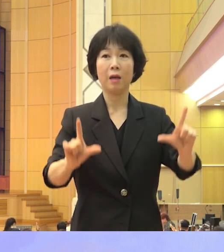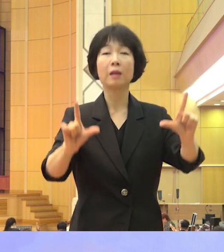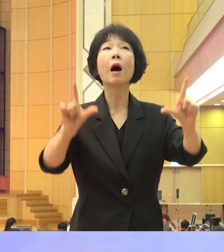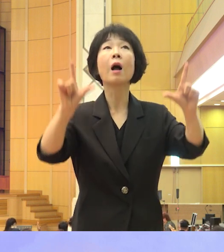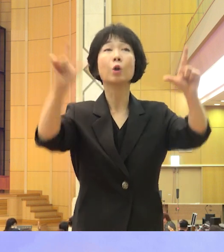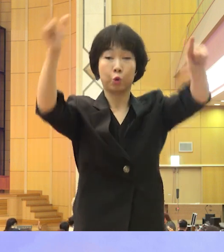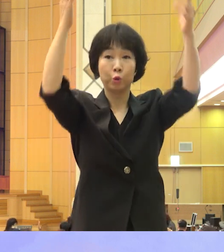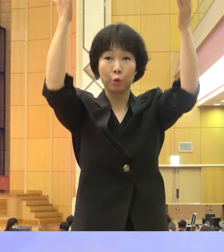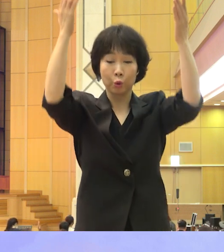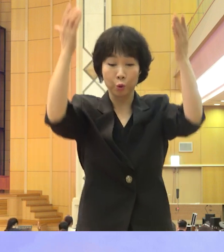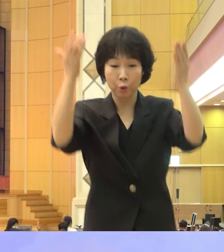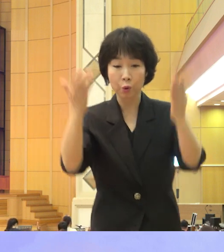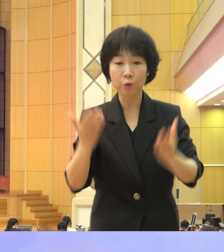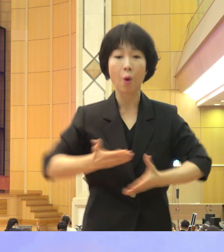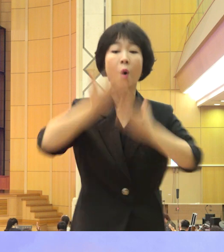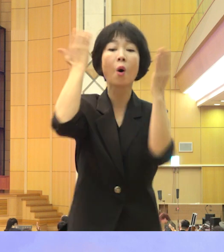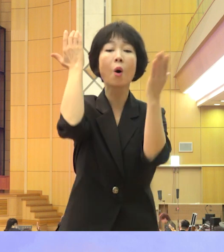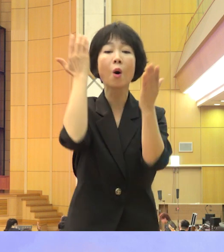새날